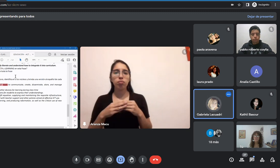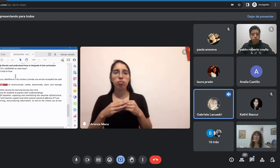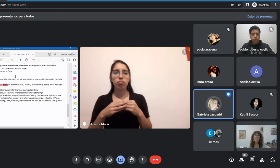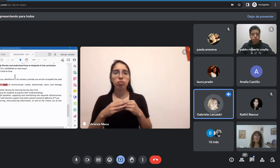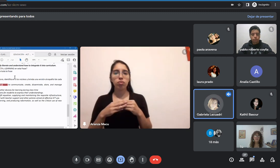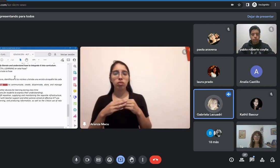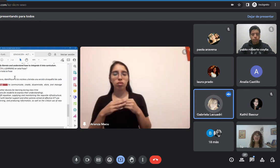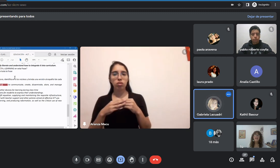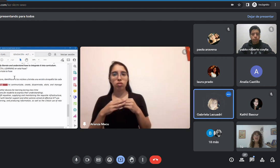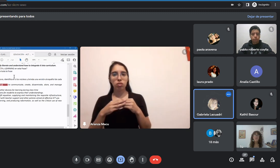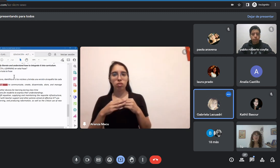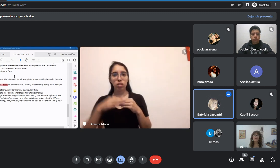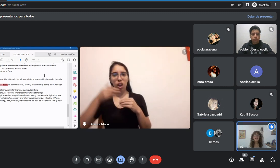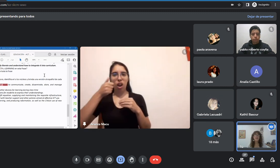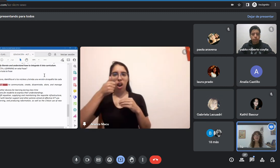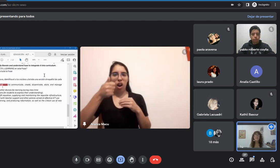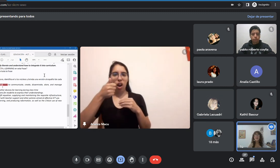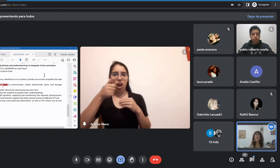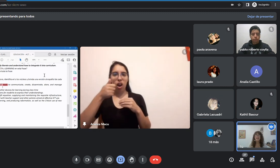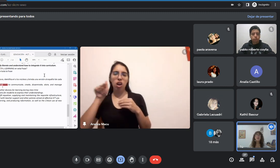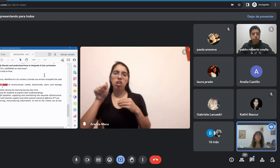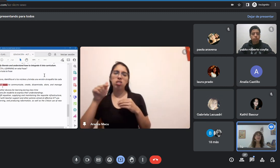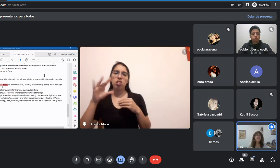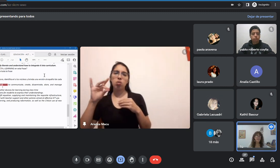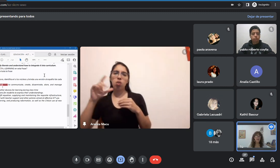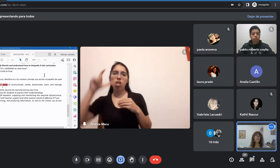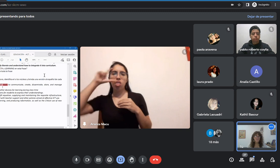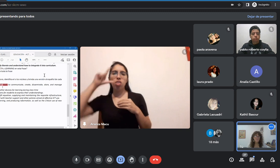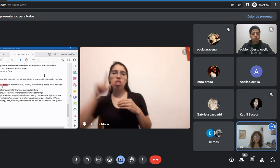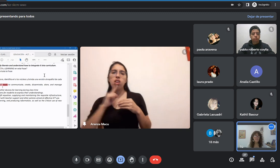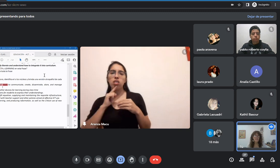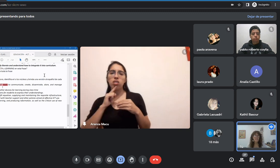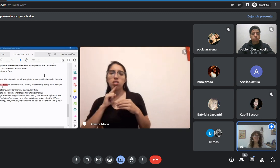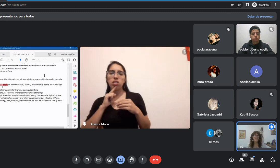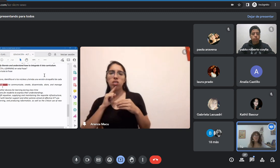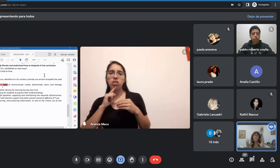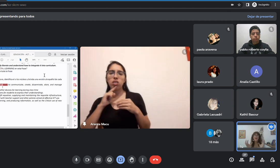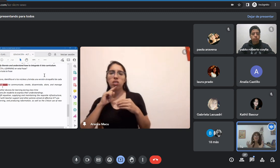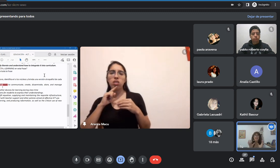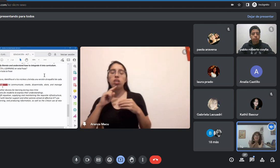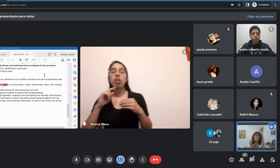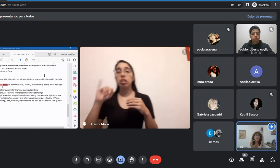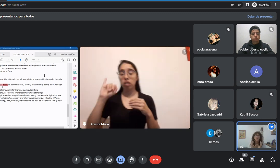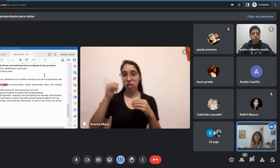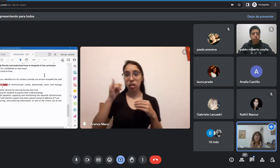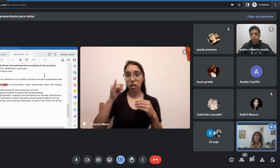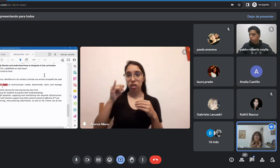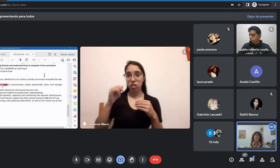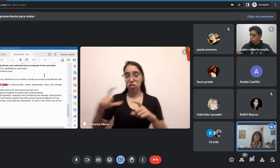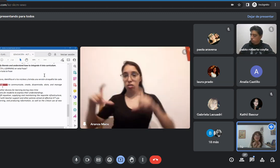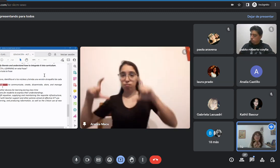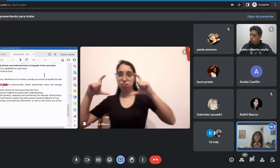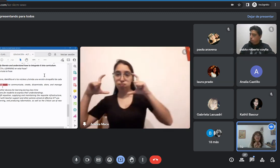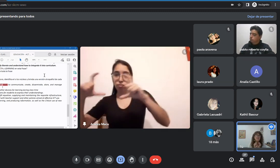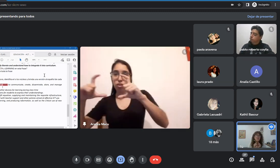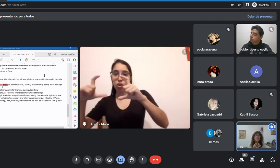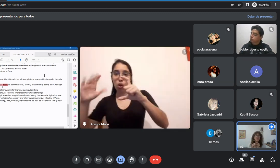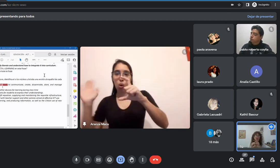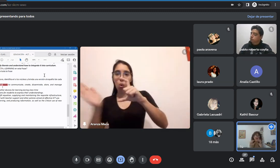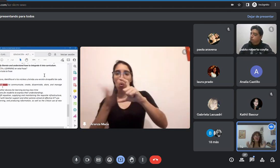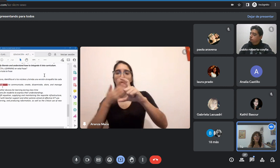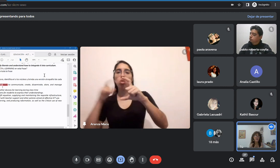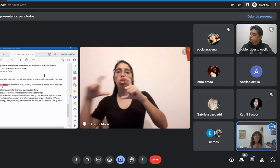todo el bloque. Claro, porque es el que me marca que ahí empieza. ¿Sí? Esta forma parte de ese bloque porque está determinando